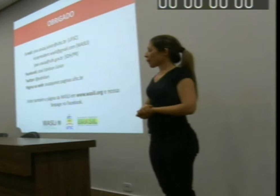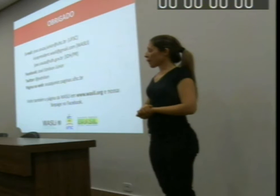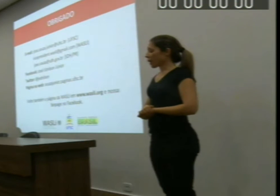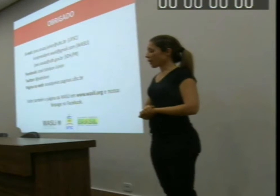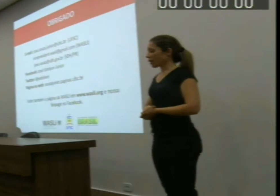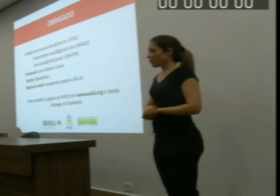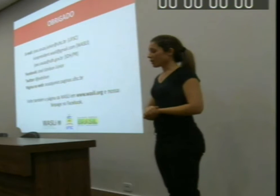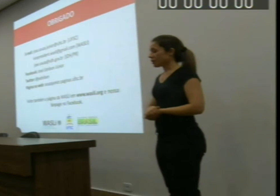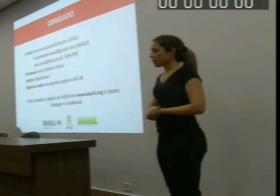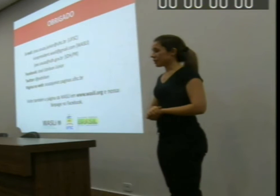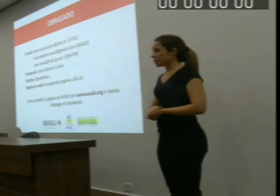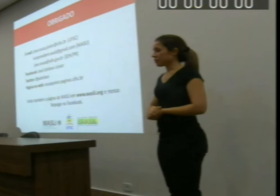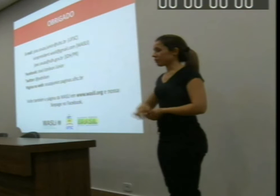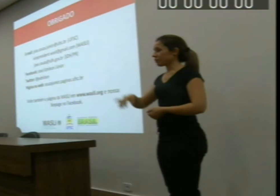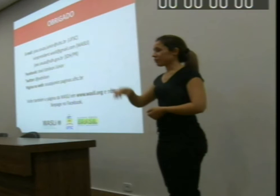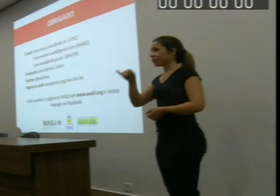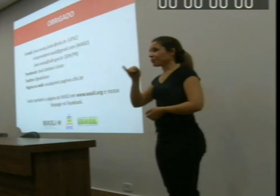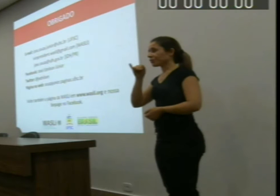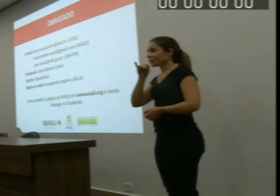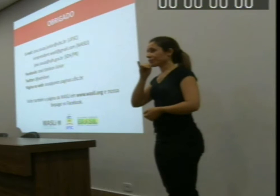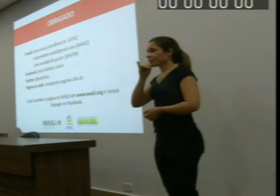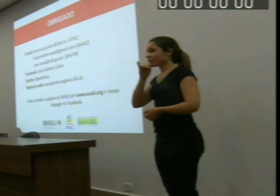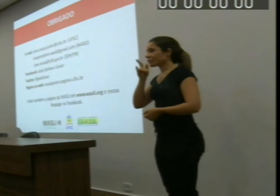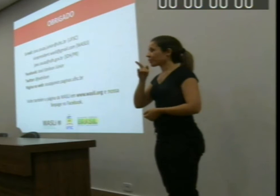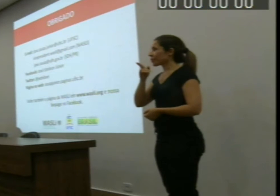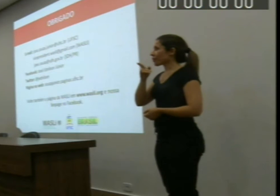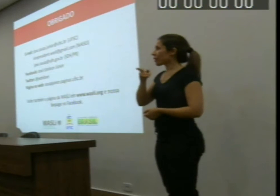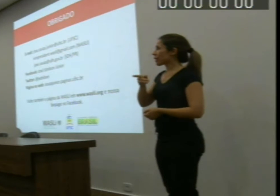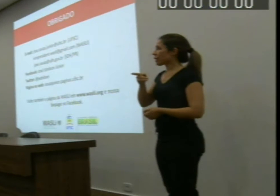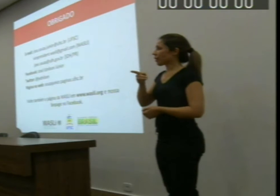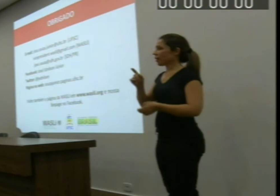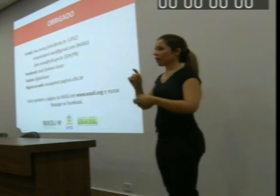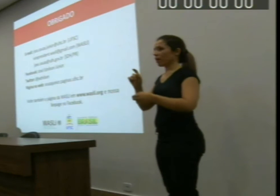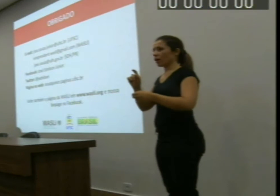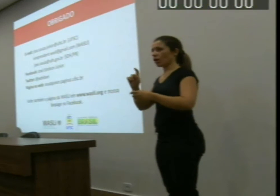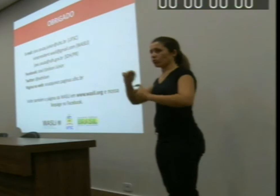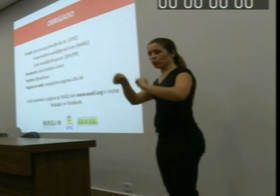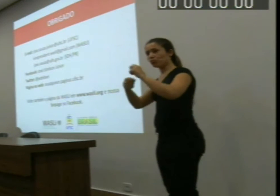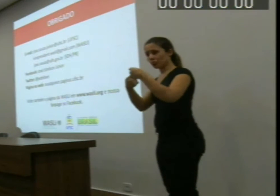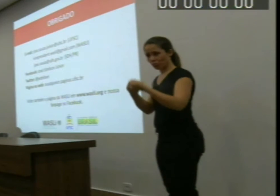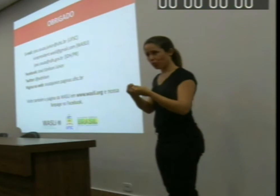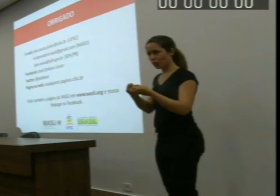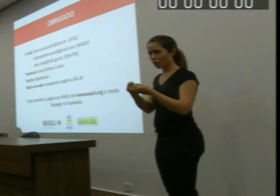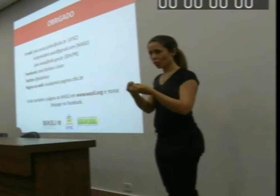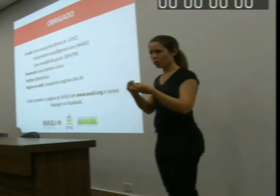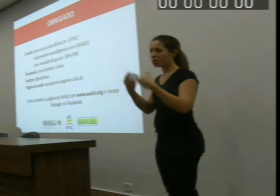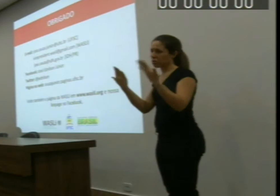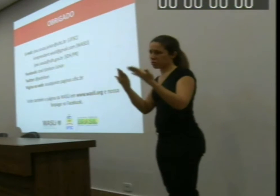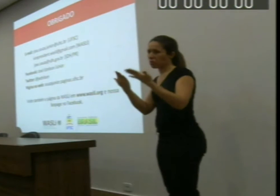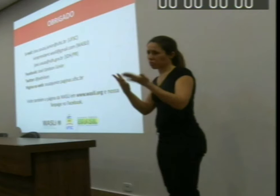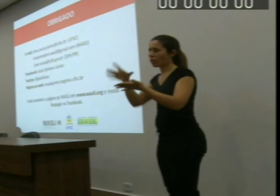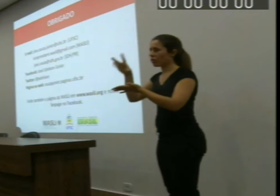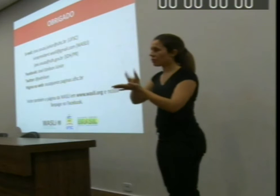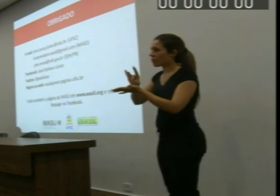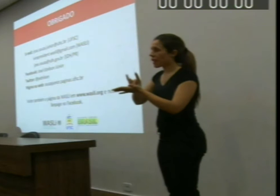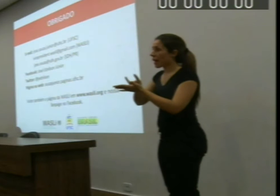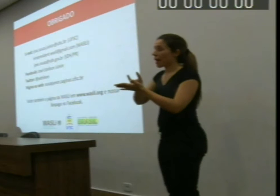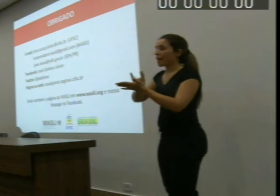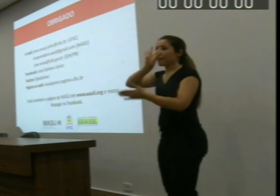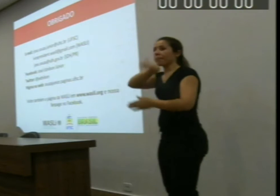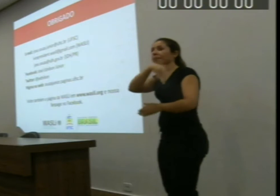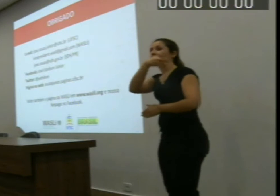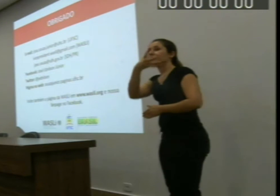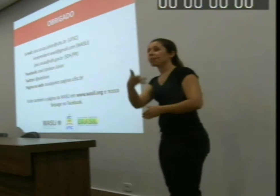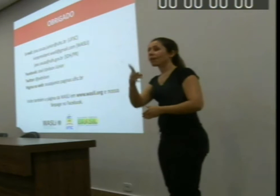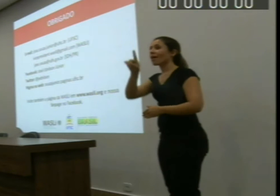que mantém Essa ordem né da Econômica no mercado então a as tabelas elas são Norte elas